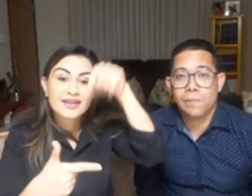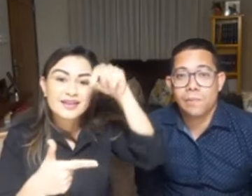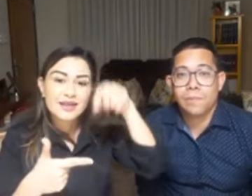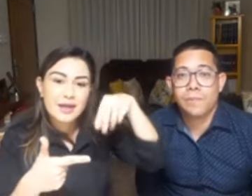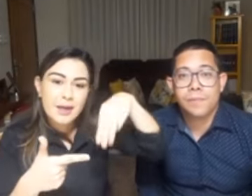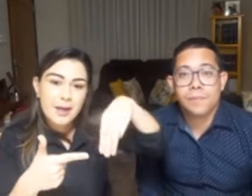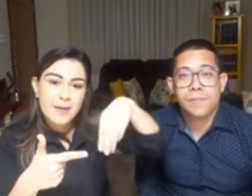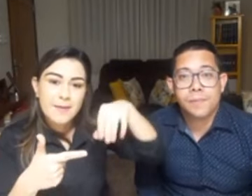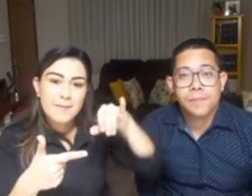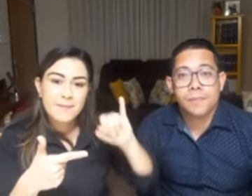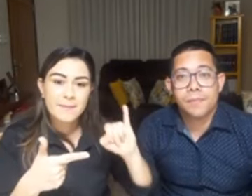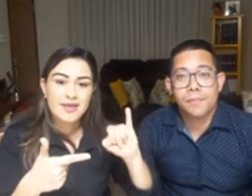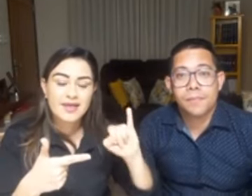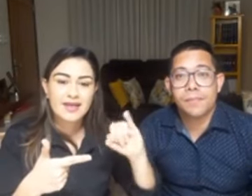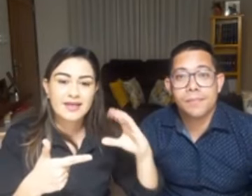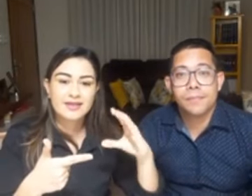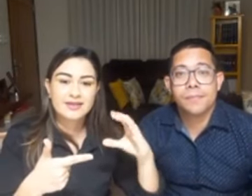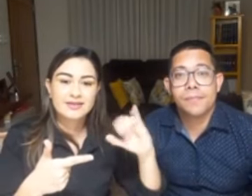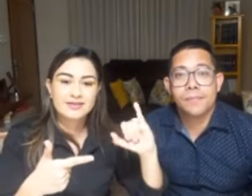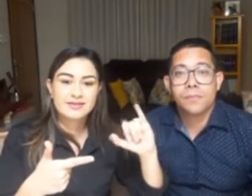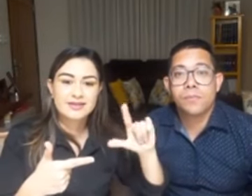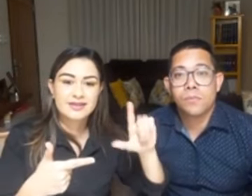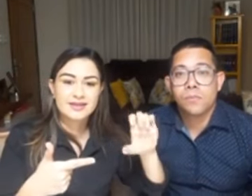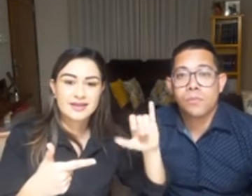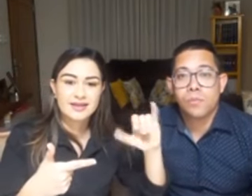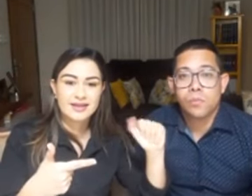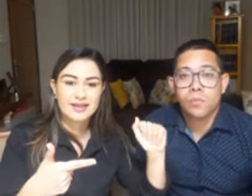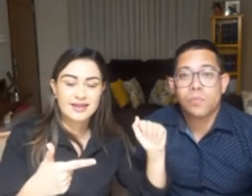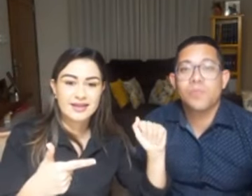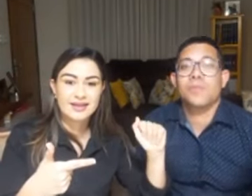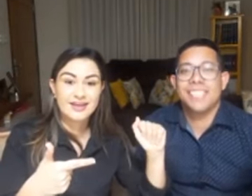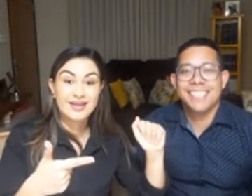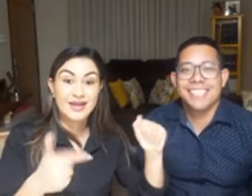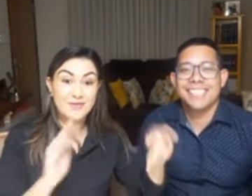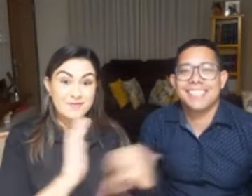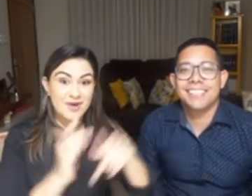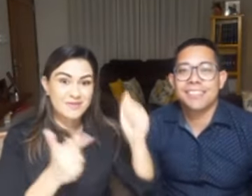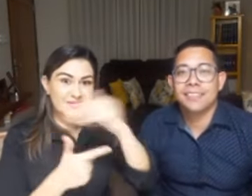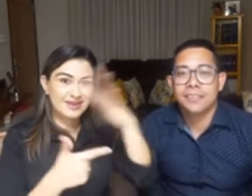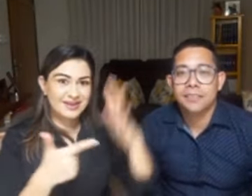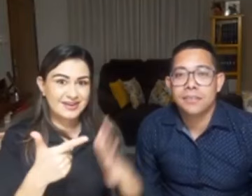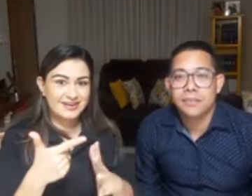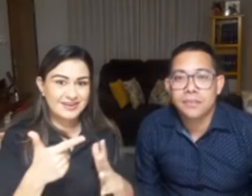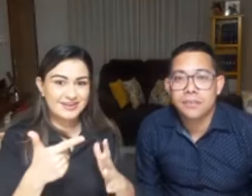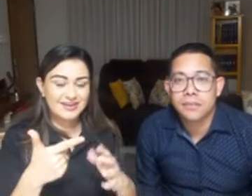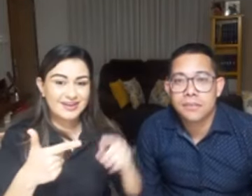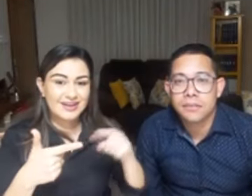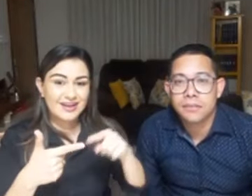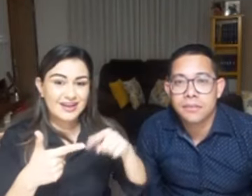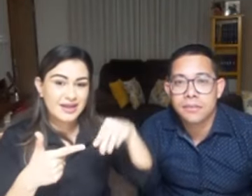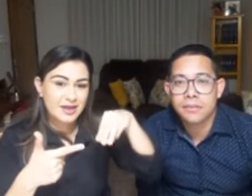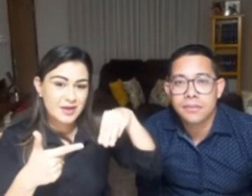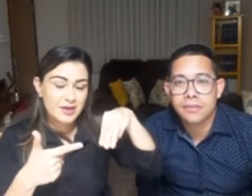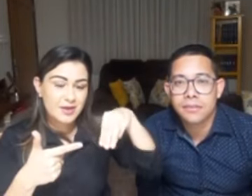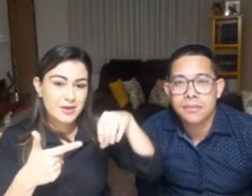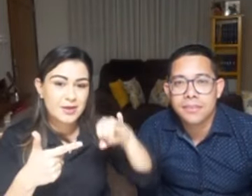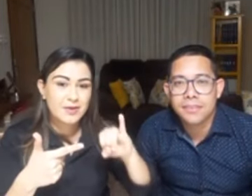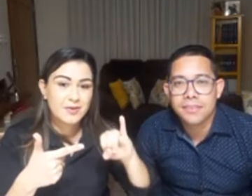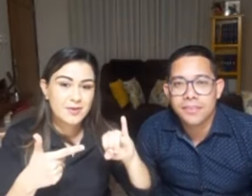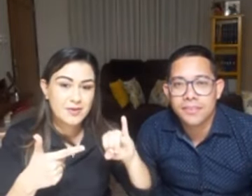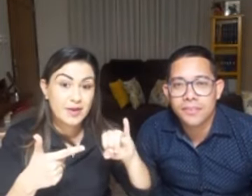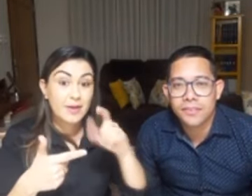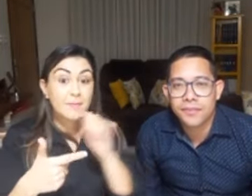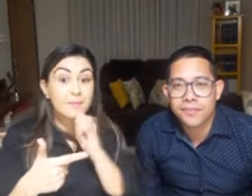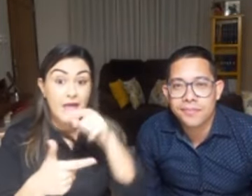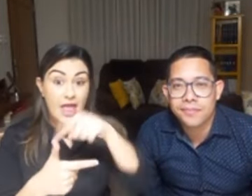Missileia Loyola, que ganhou o livro dos meninos. Mas eu acho que é a Michele, né? Loyola. A Michele Matoso